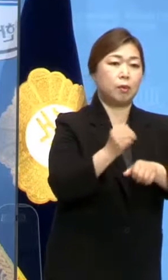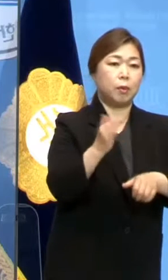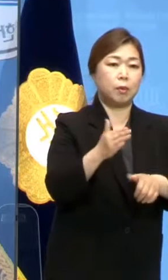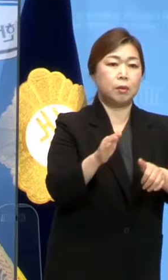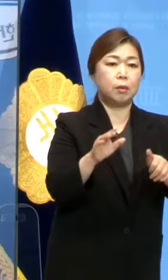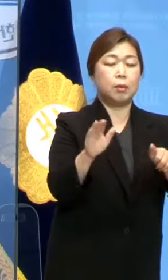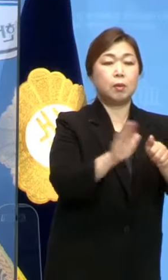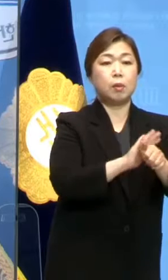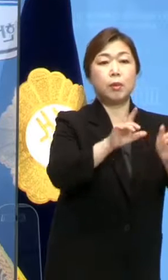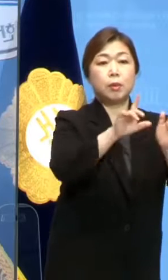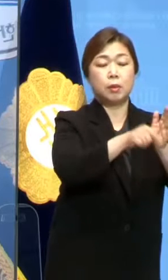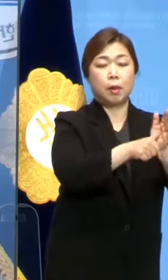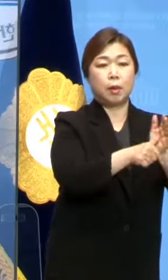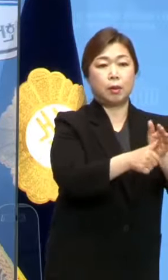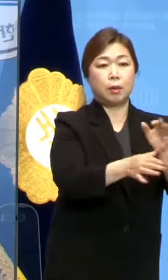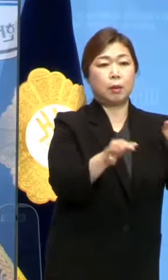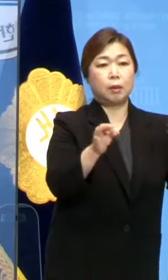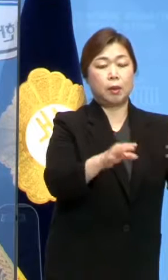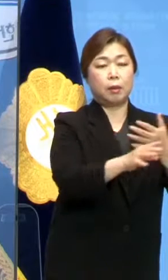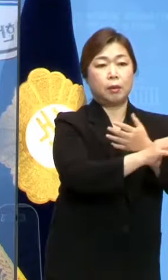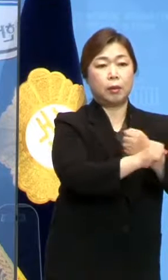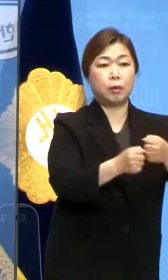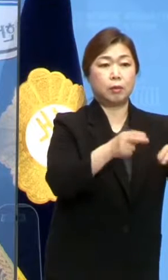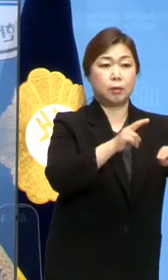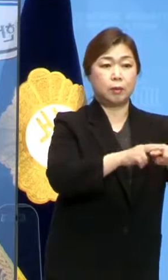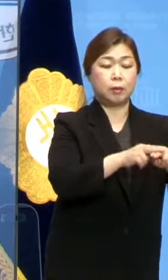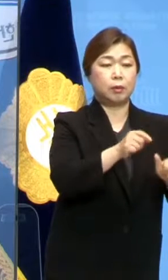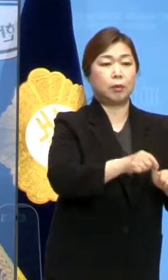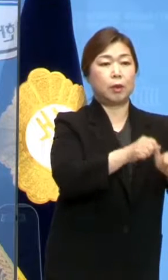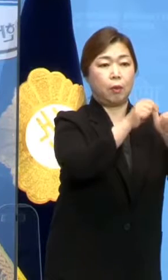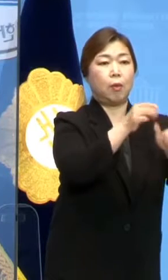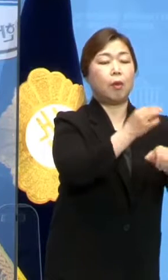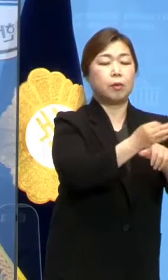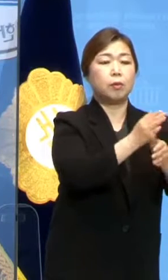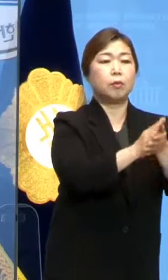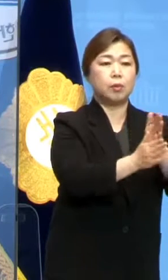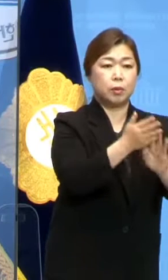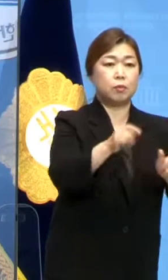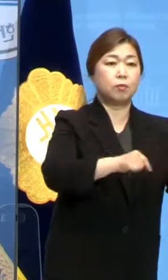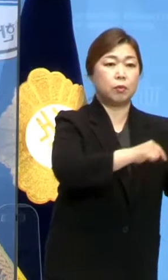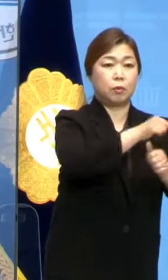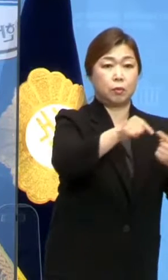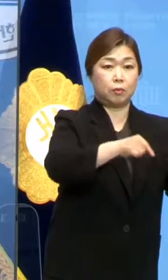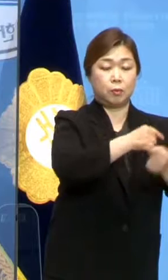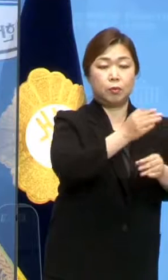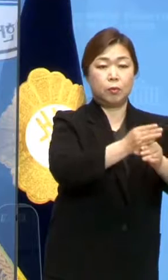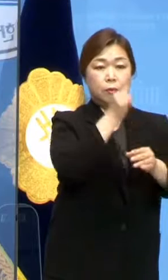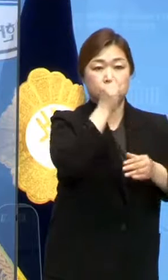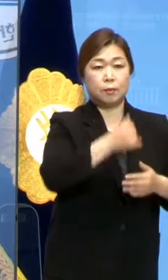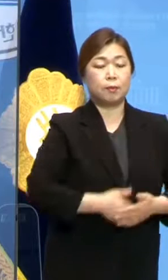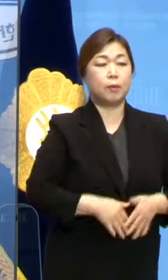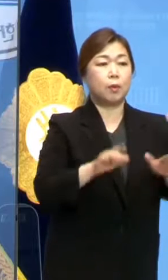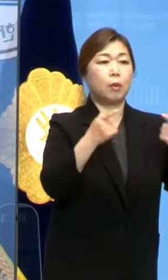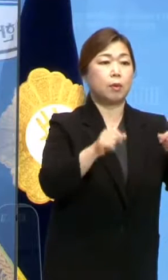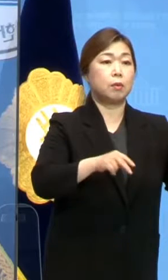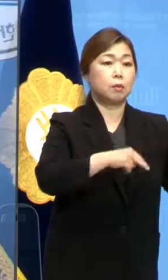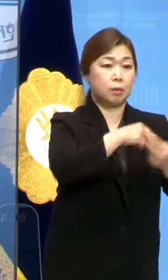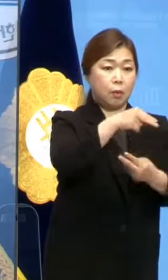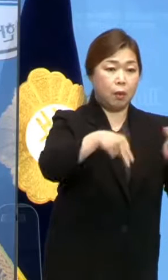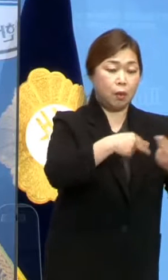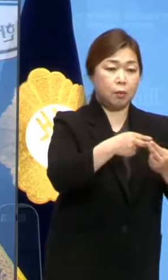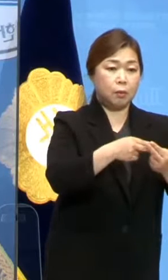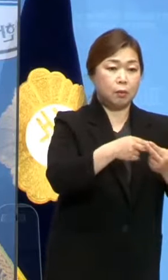시간 단기 계약직 직원채용 등이 불가피하게 운영되어 왔다 그러한 상황을 개선해야할